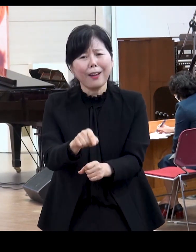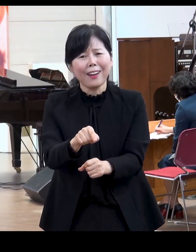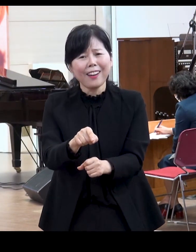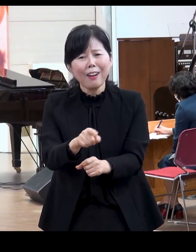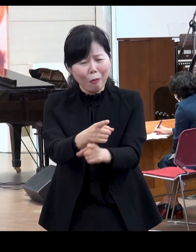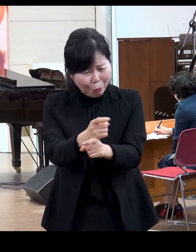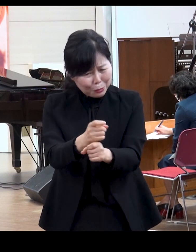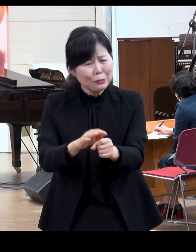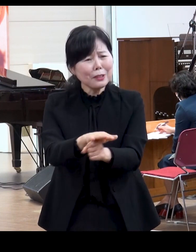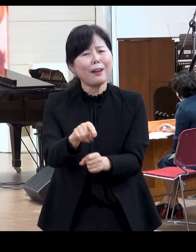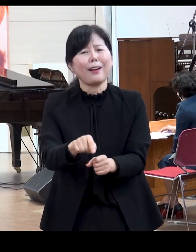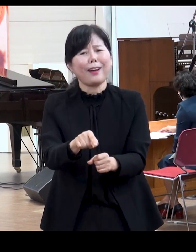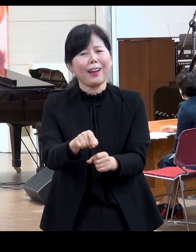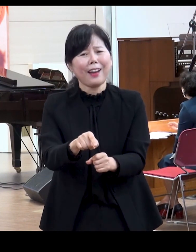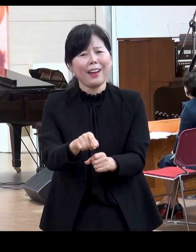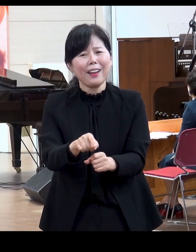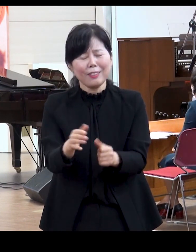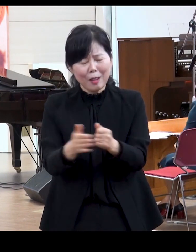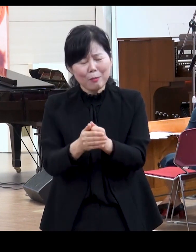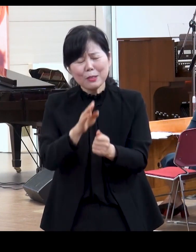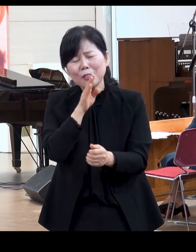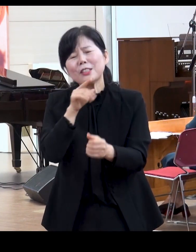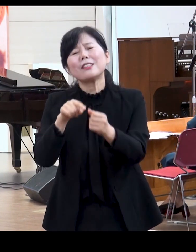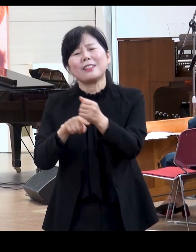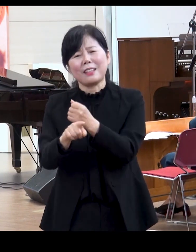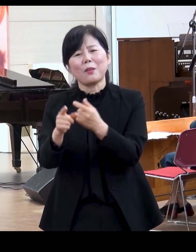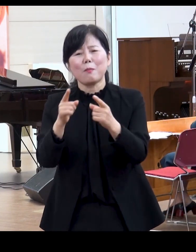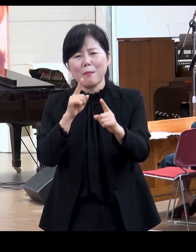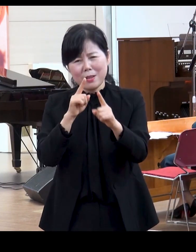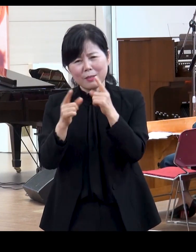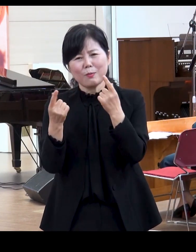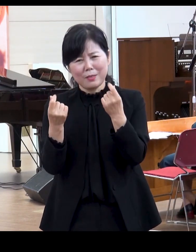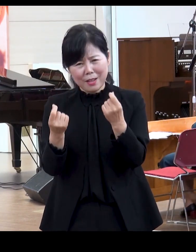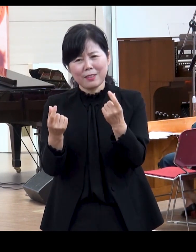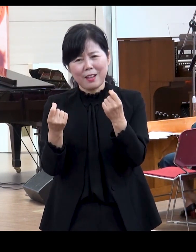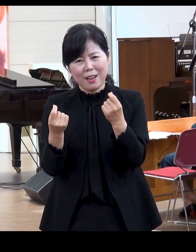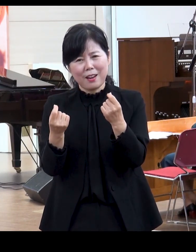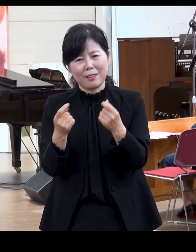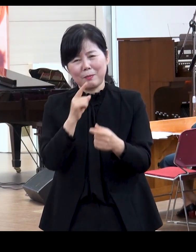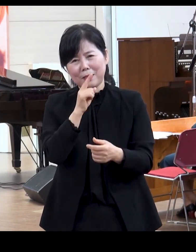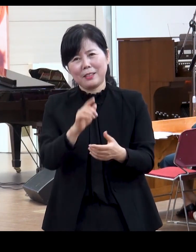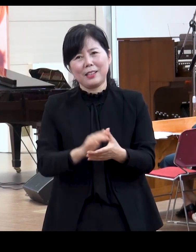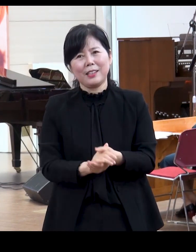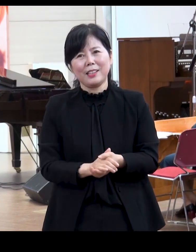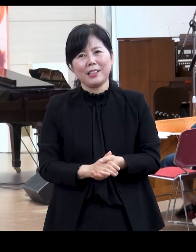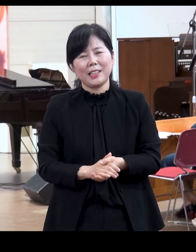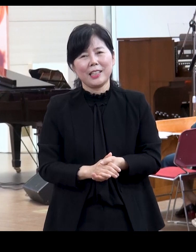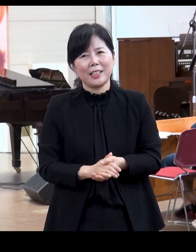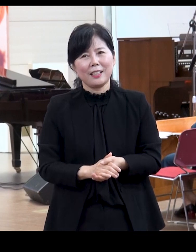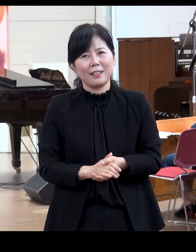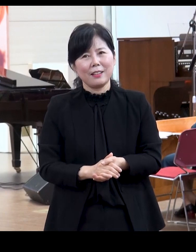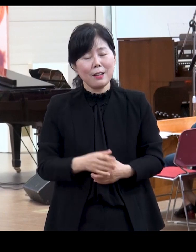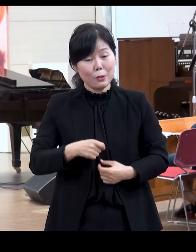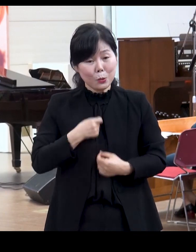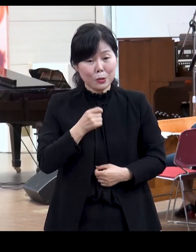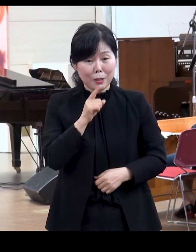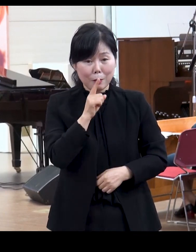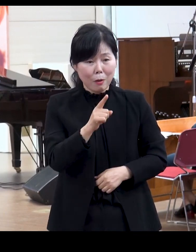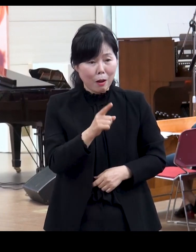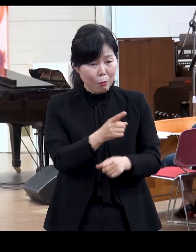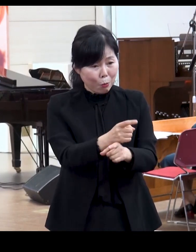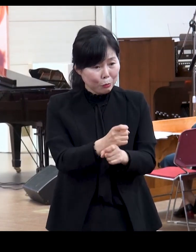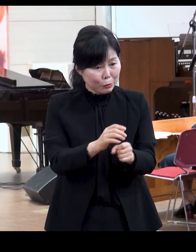거 아닙니까? 이게 진짜 복음인 거 아니냐, 그 말이죠. 자, 그런데 우리가 솔직히 말하지만